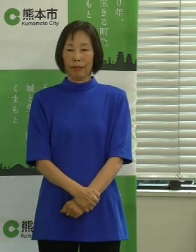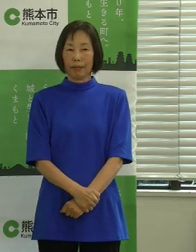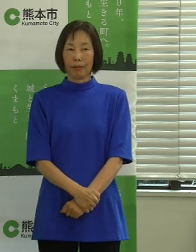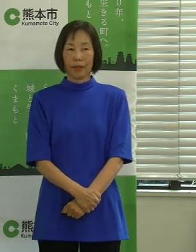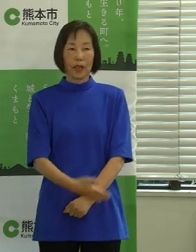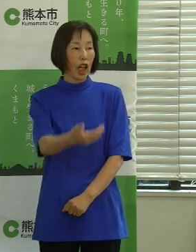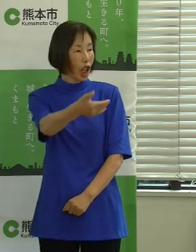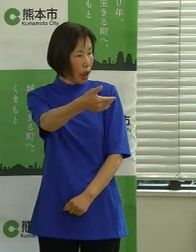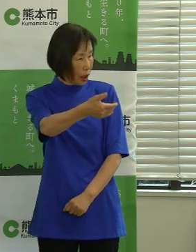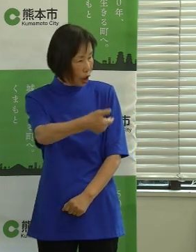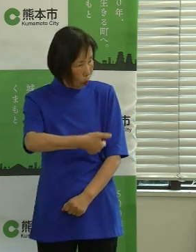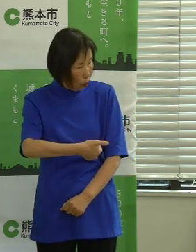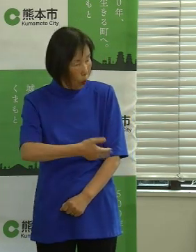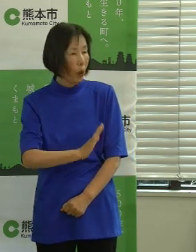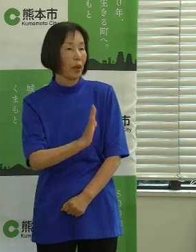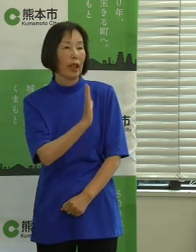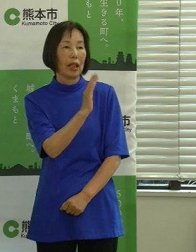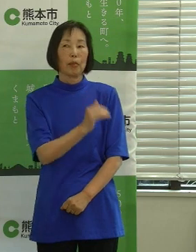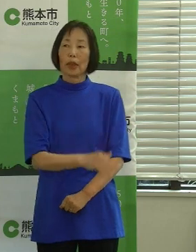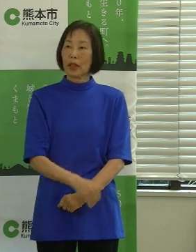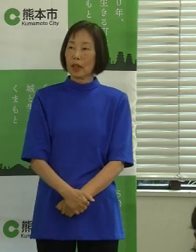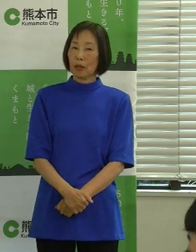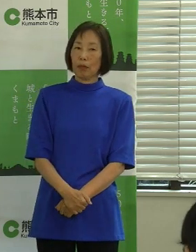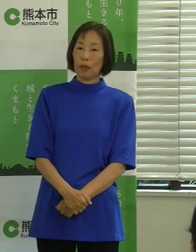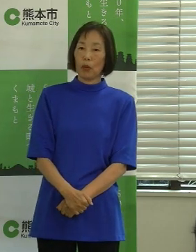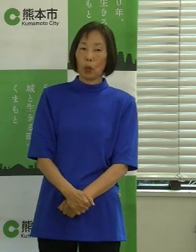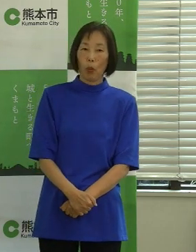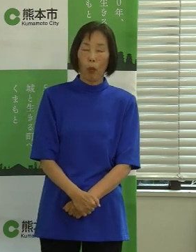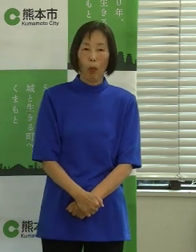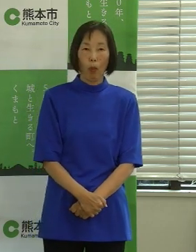では質問を受けします。幹事社からお願いします。